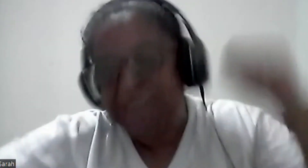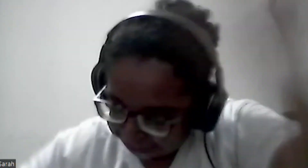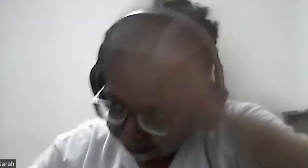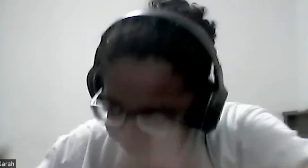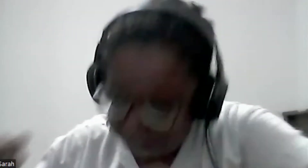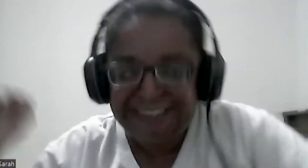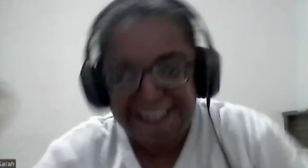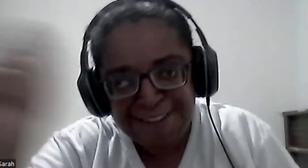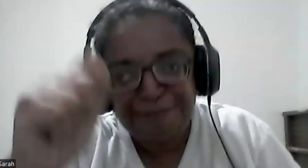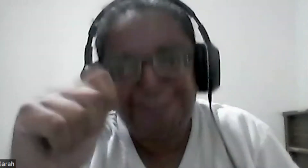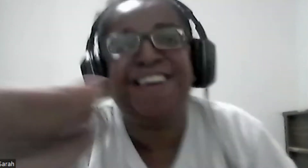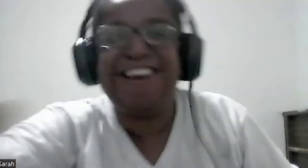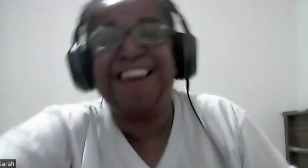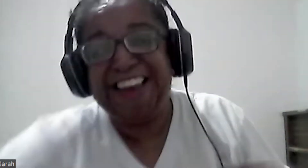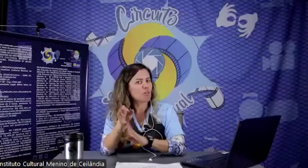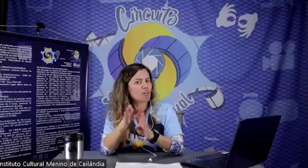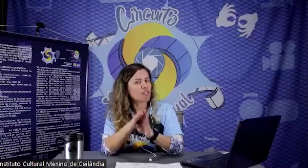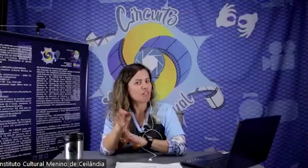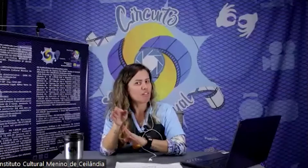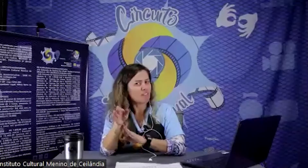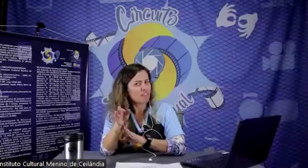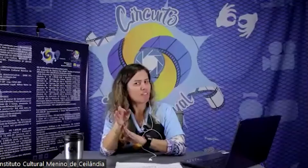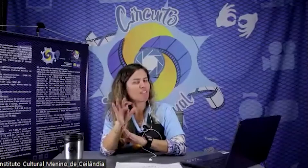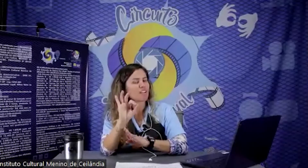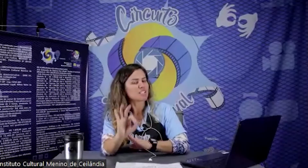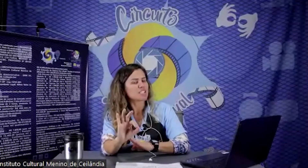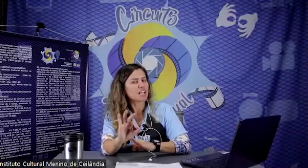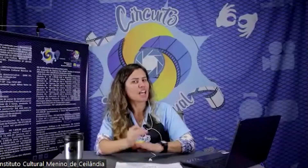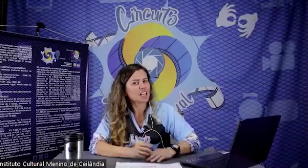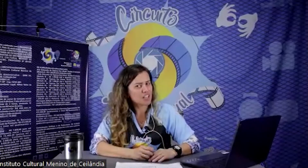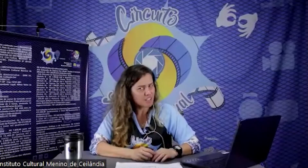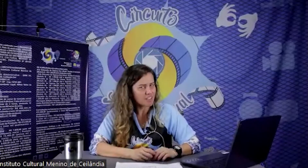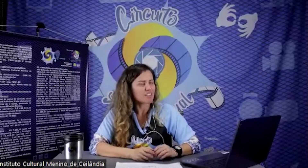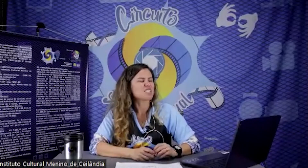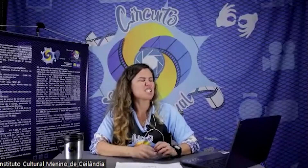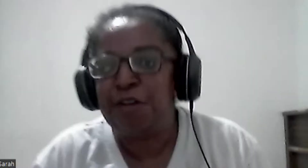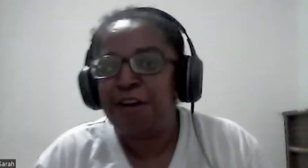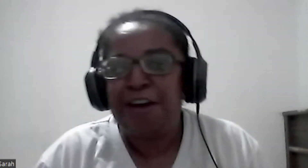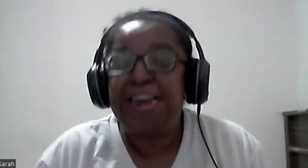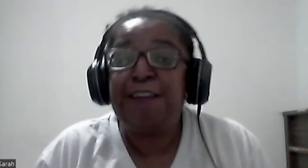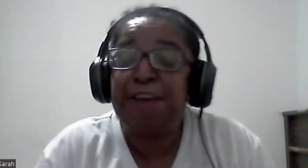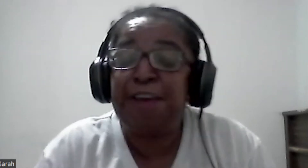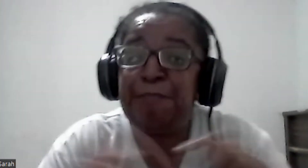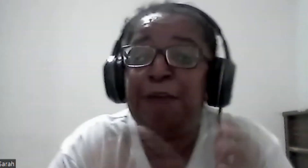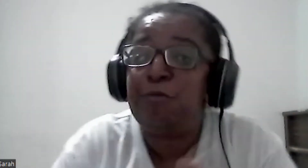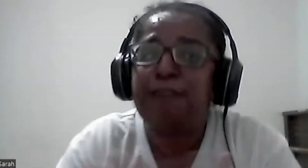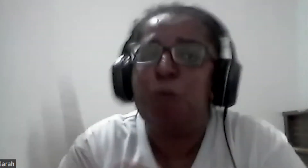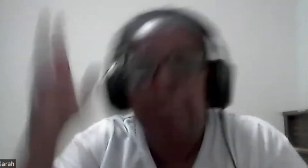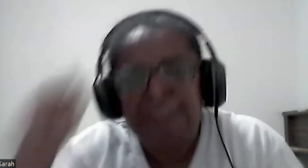advogada, brigando. Conselhando, ó. Conselhando, Certa. justamente. Certo. E às vezes eles perguntavam como é que